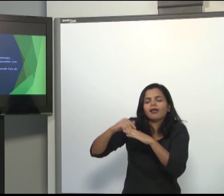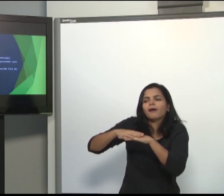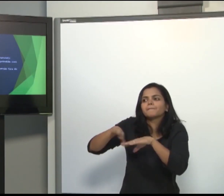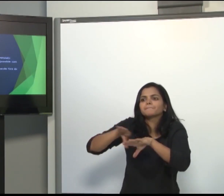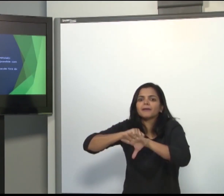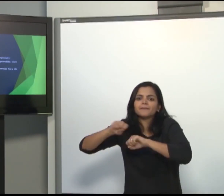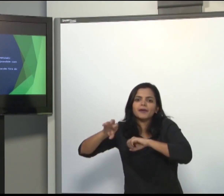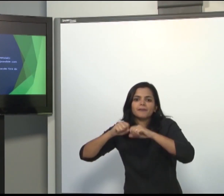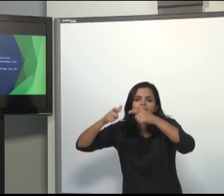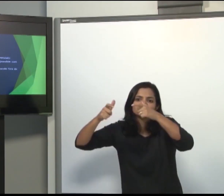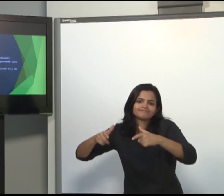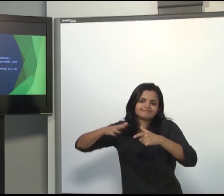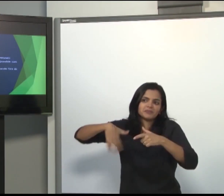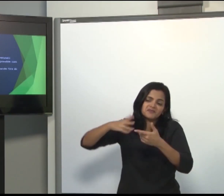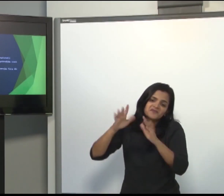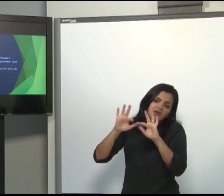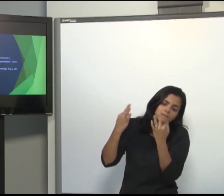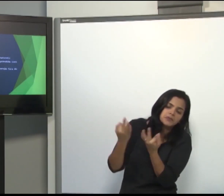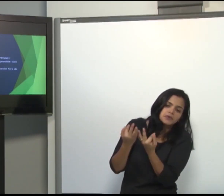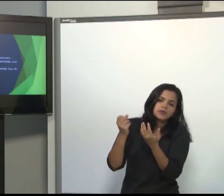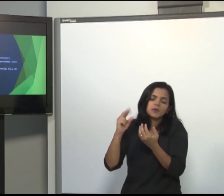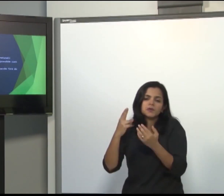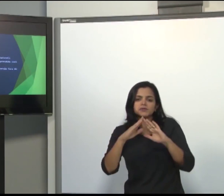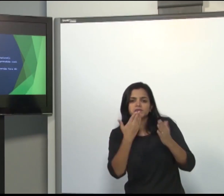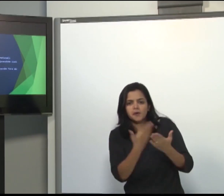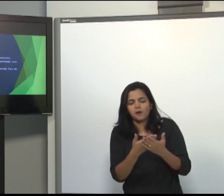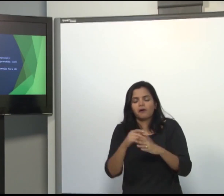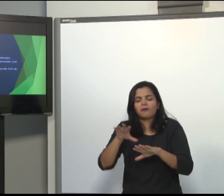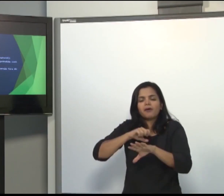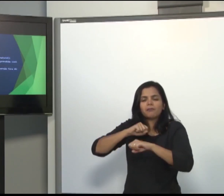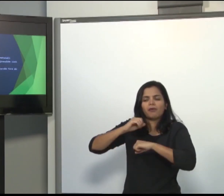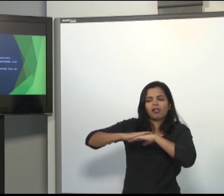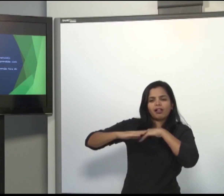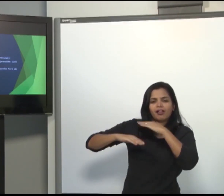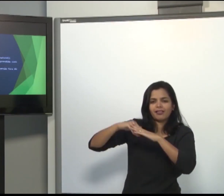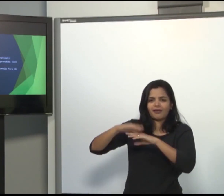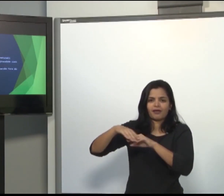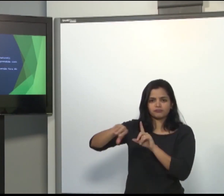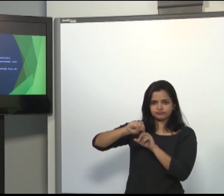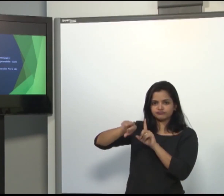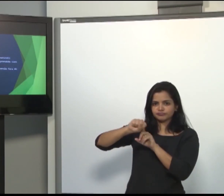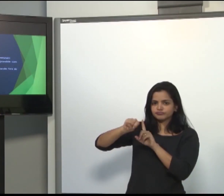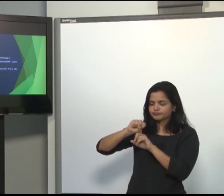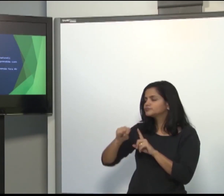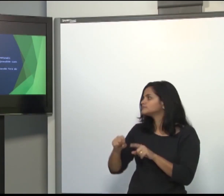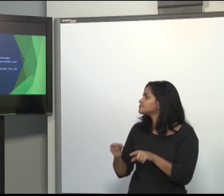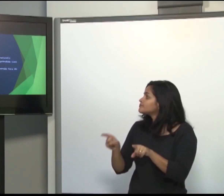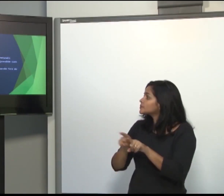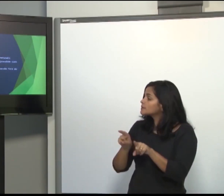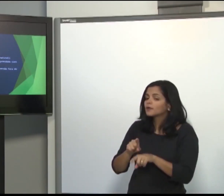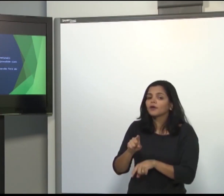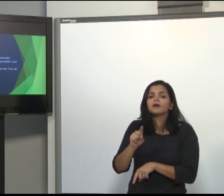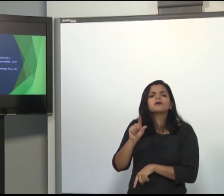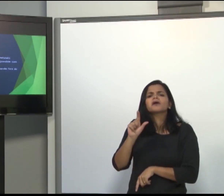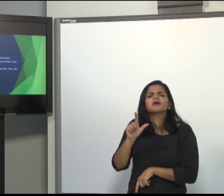contexto familiar, o processo de desenvolvimento e aquisição dessa língua. Temos a LE,